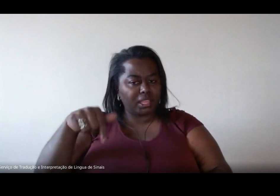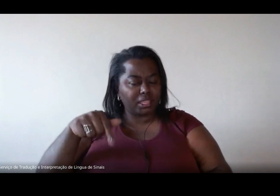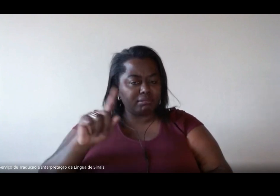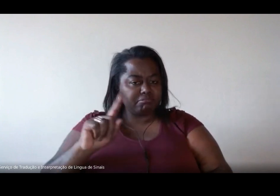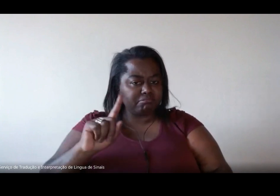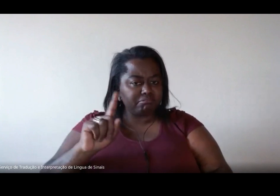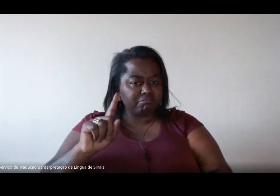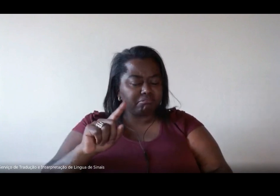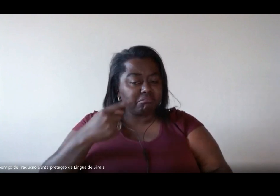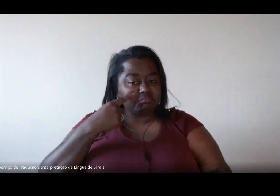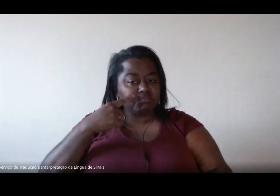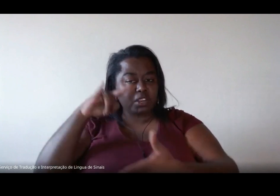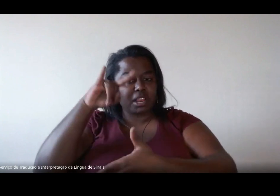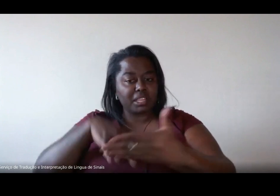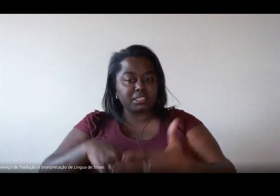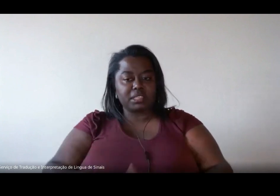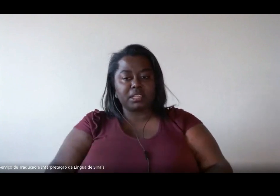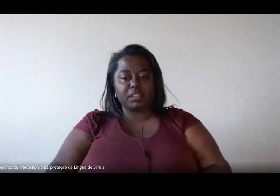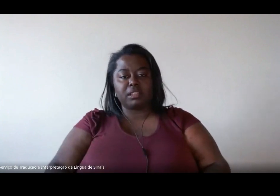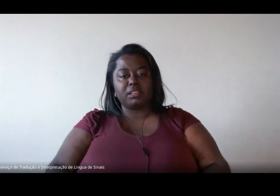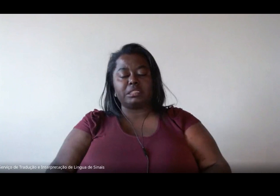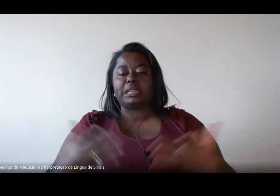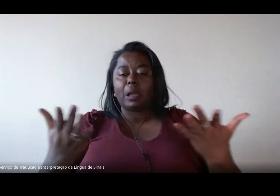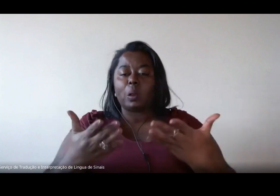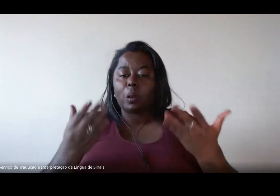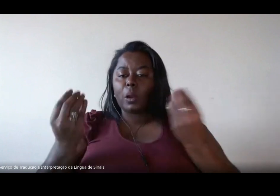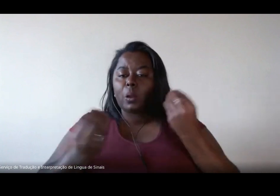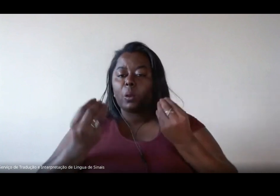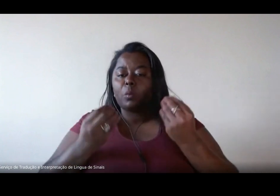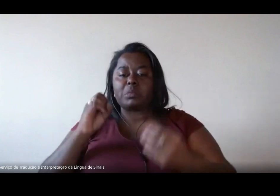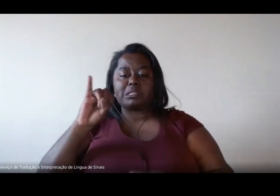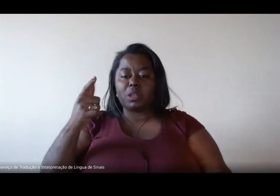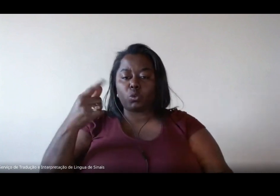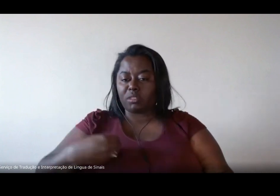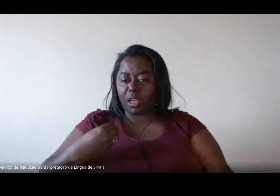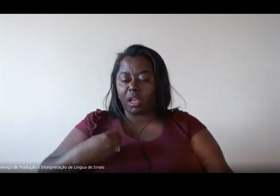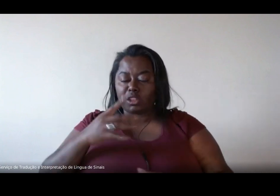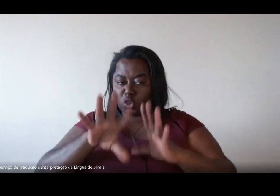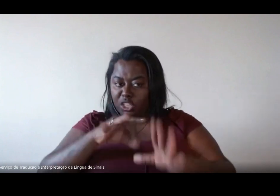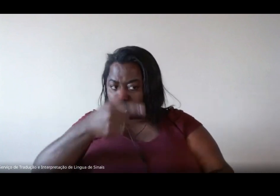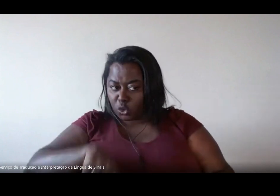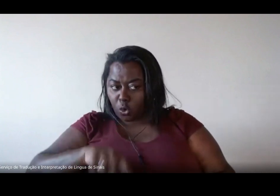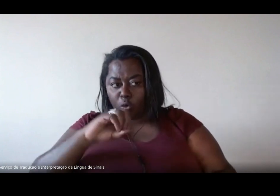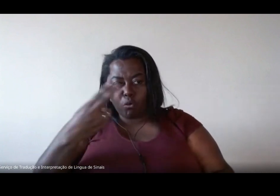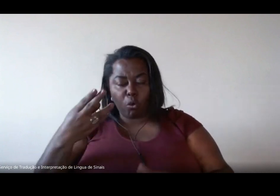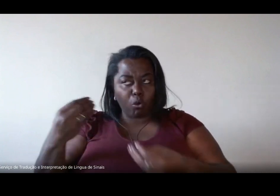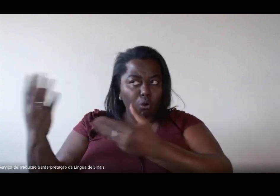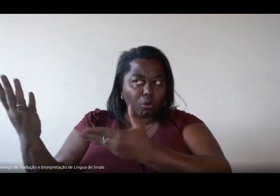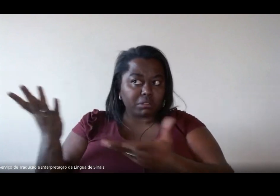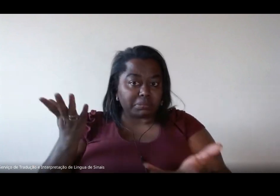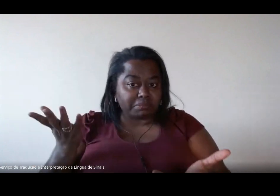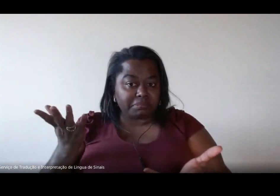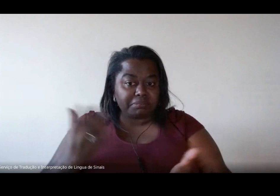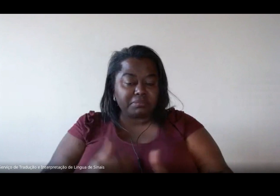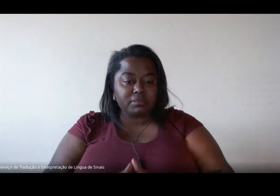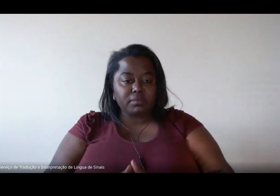Eu acho que o Leandro não tá. Vamos ver aqui na lista. Como que a gente faz, Roberto, se ele não tiver? A gente faz de novo ou deixa com